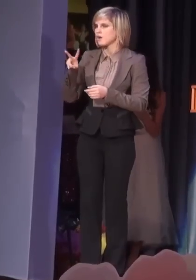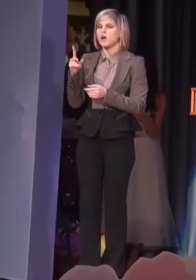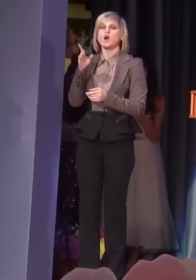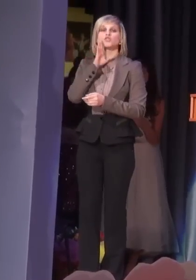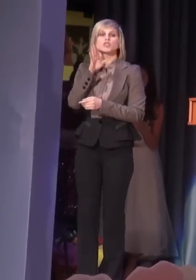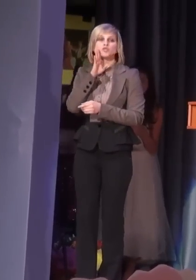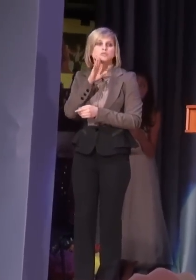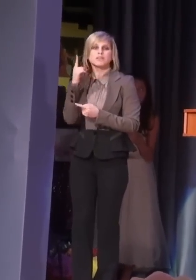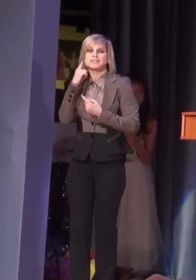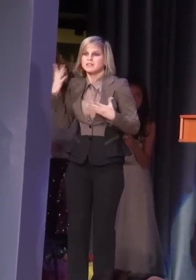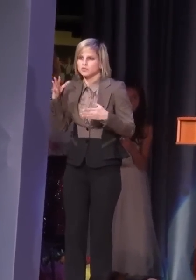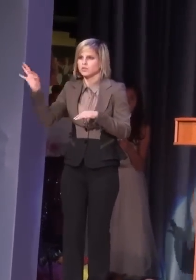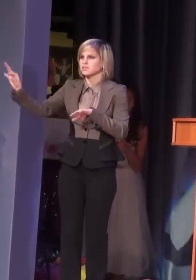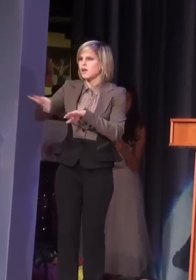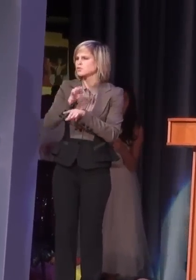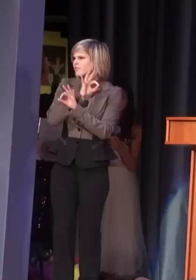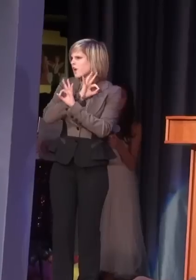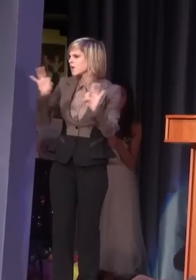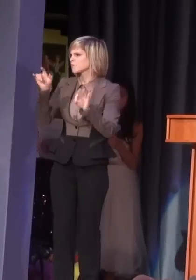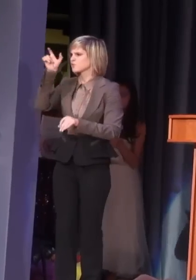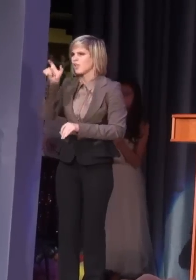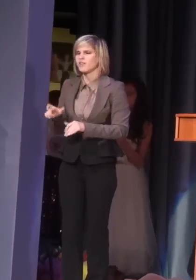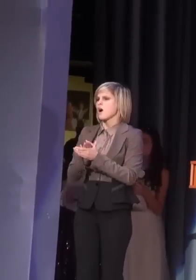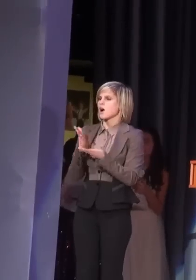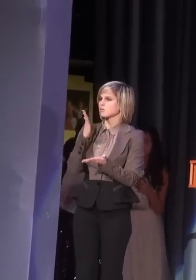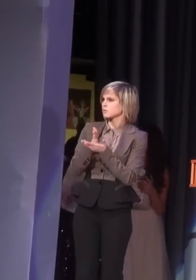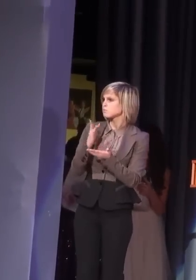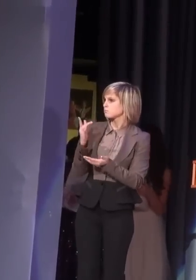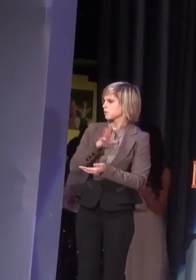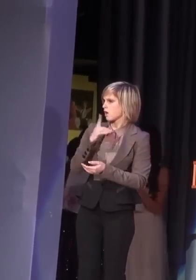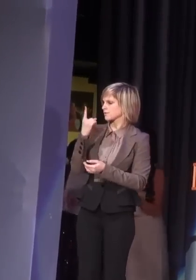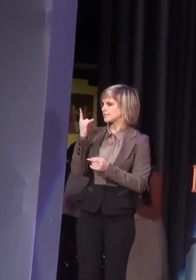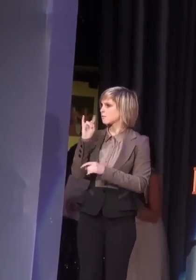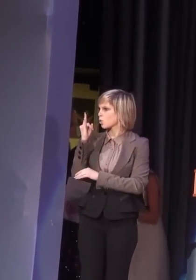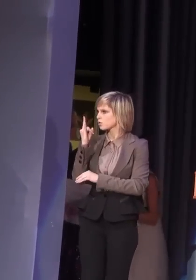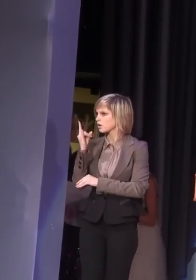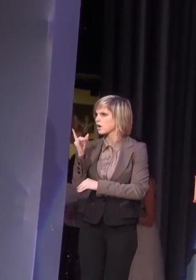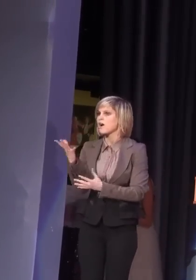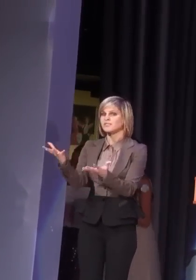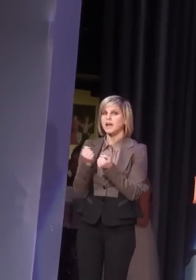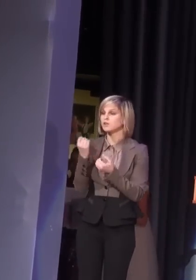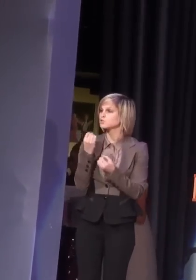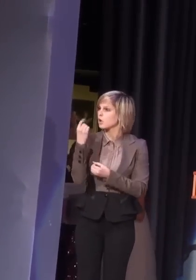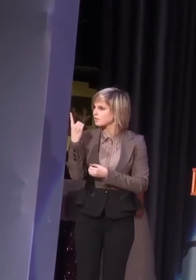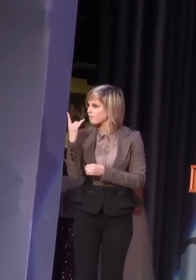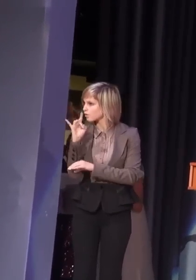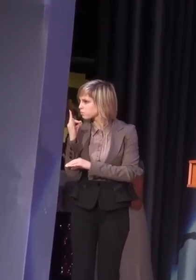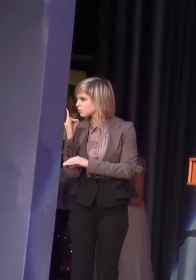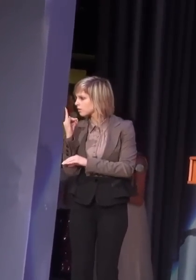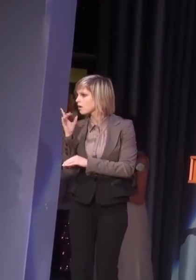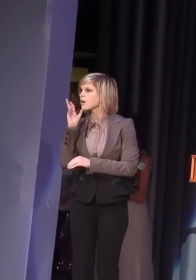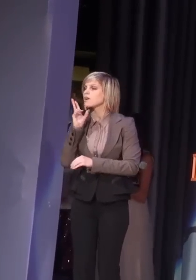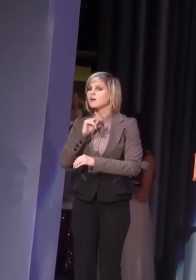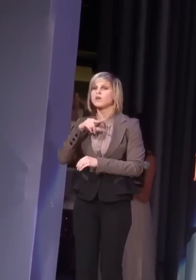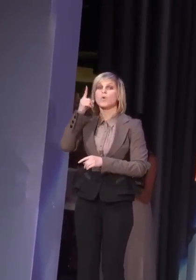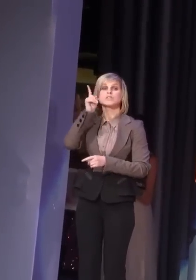слышащая. Будучи замужем за великолепным человеком, который дети одного, установили еще одного ребенка. И когда узнали, что